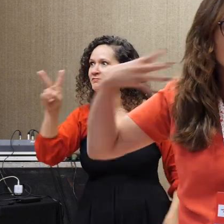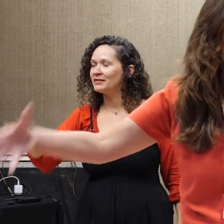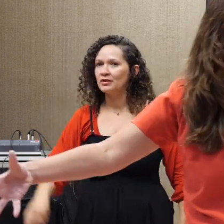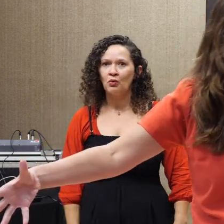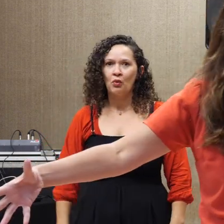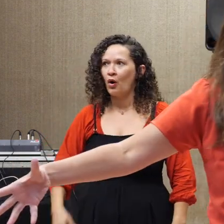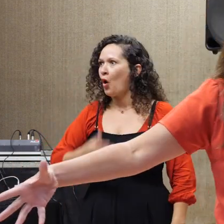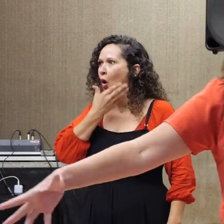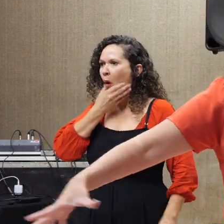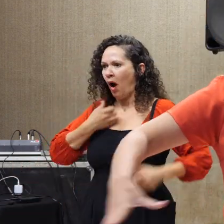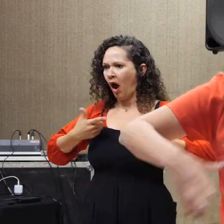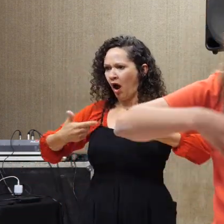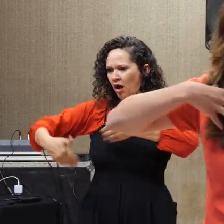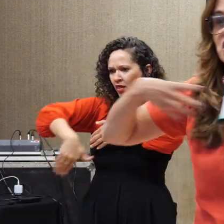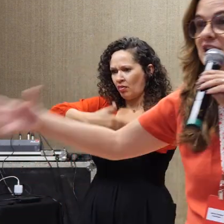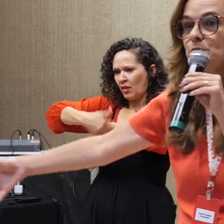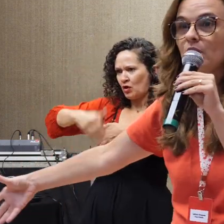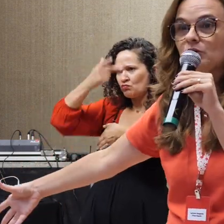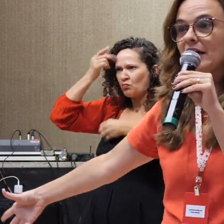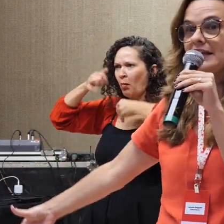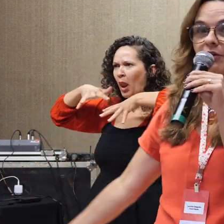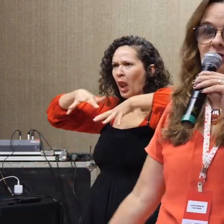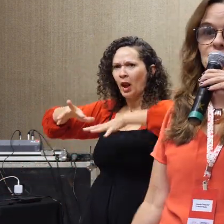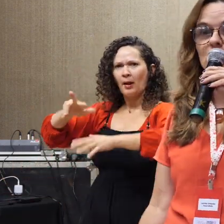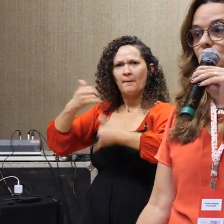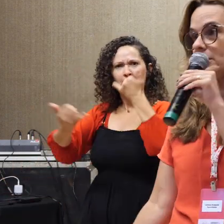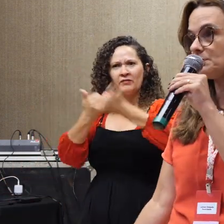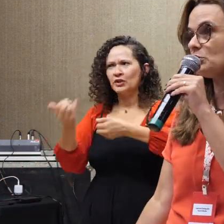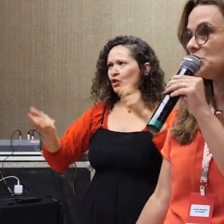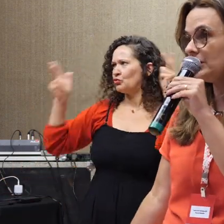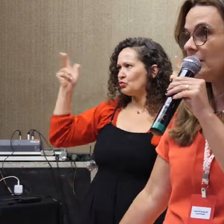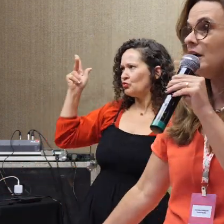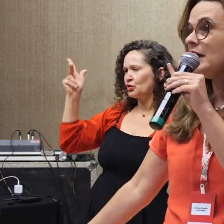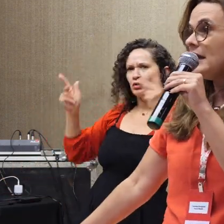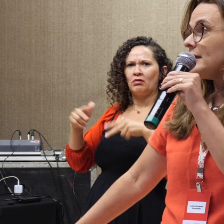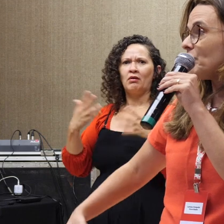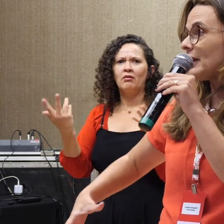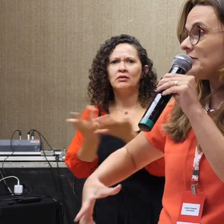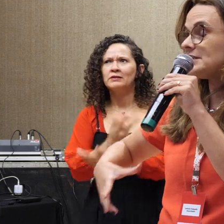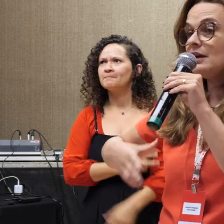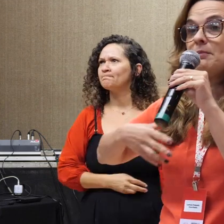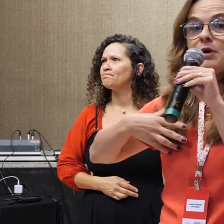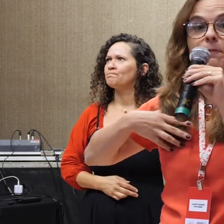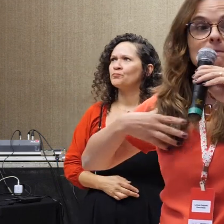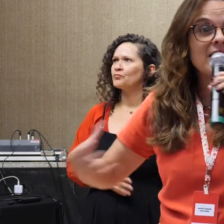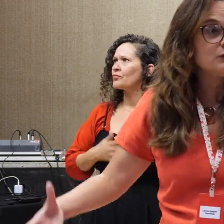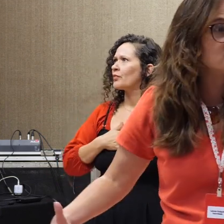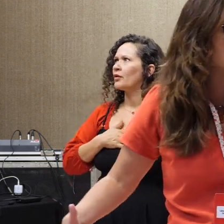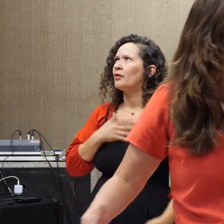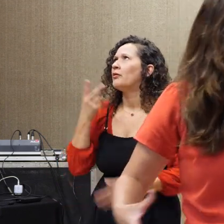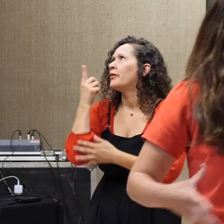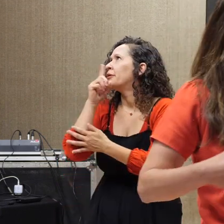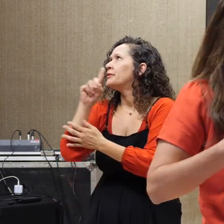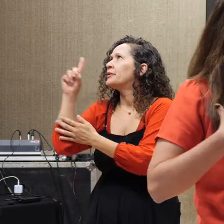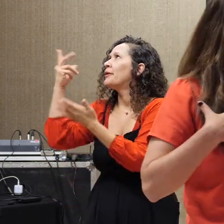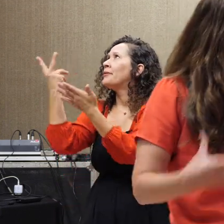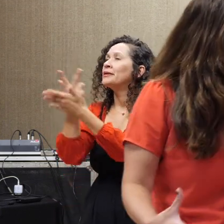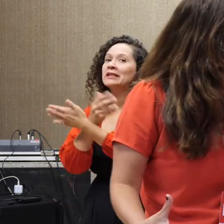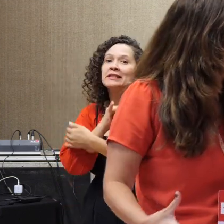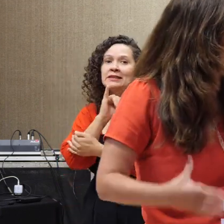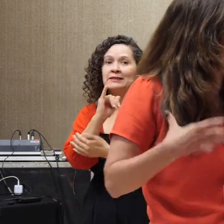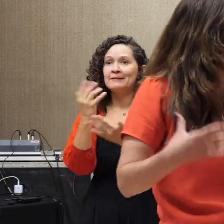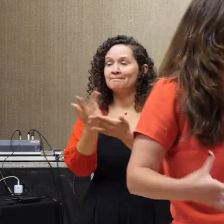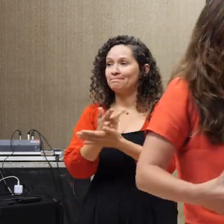tinha um monte de homem armado na rua, um monte de gente pulando carnaval 24 horas por dia. E eu falava assim, meu pai do céu, se acontecer